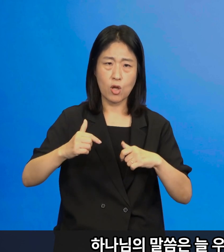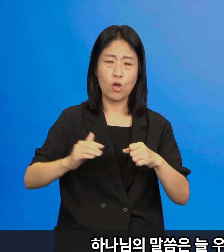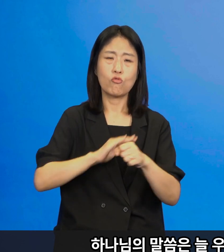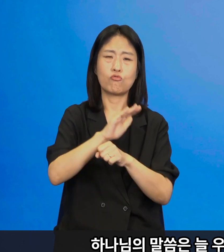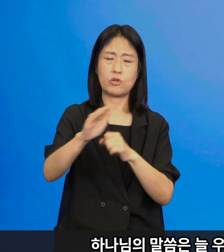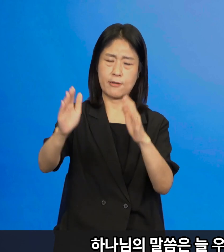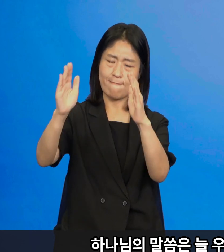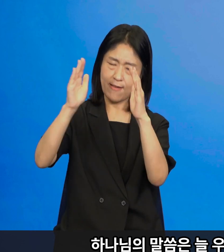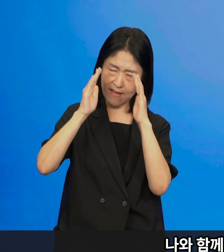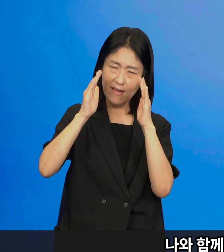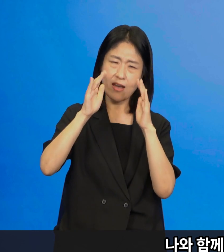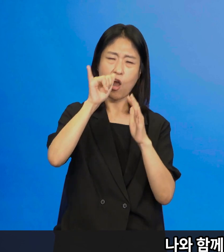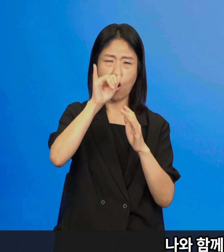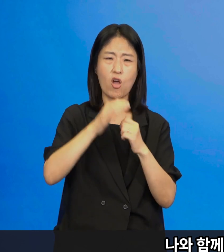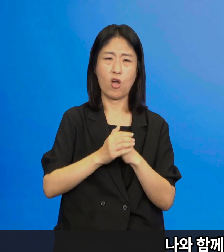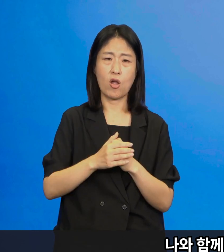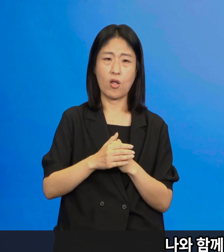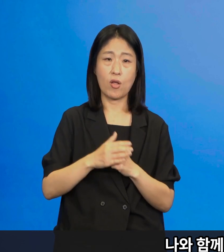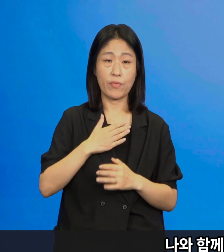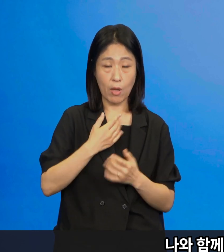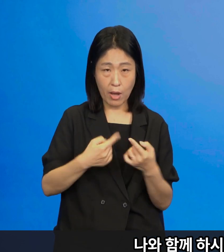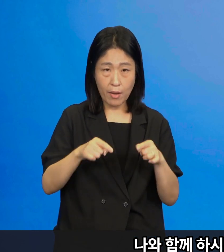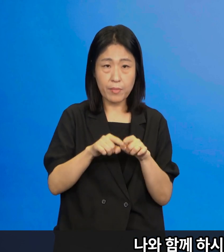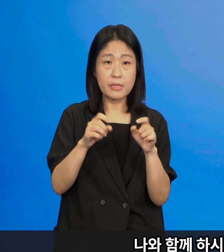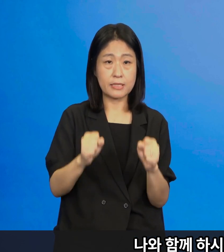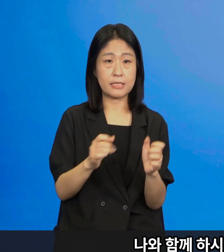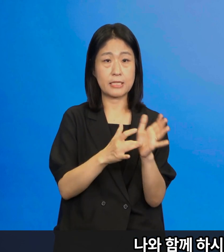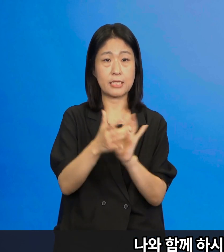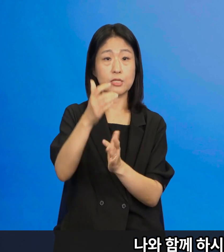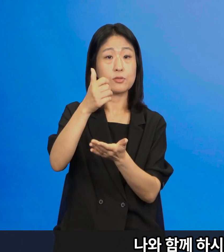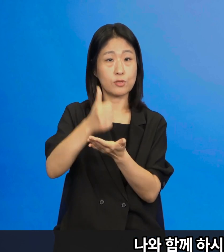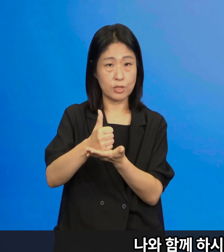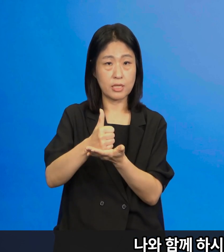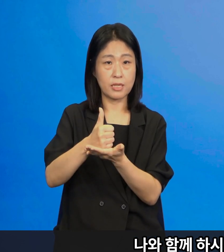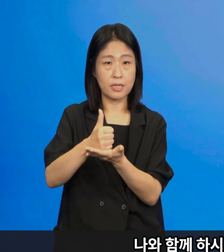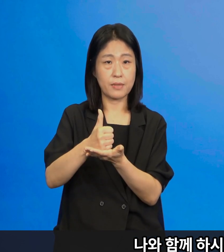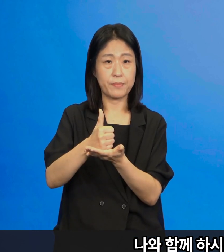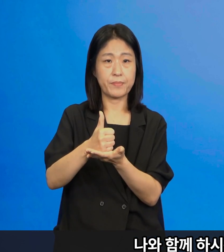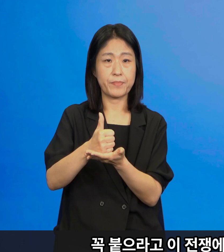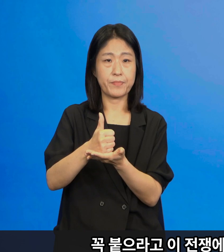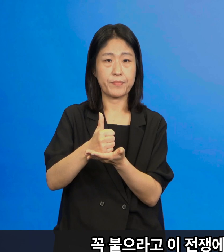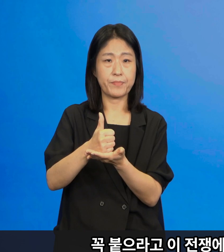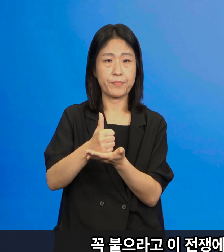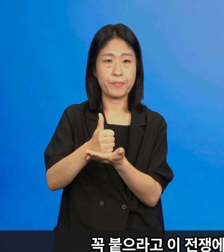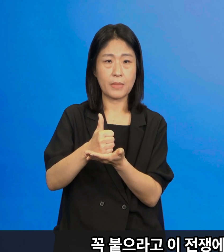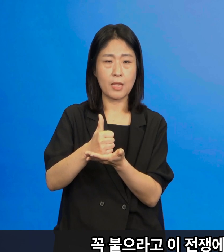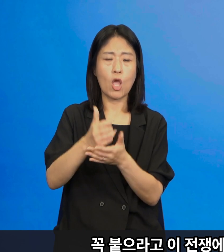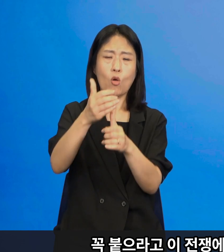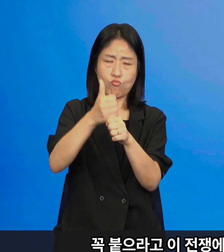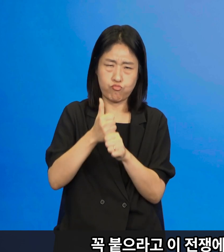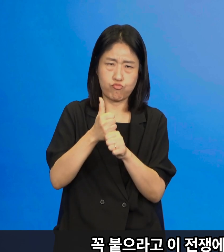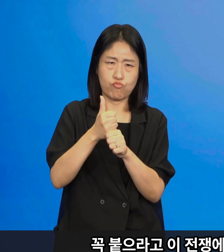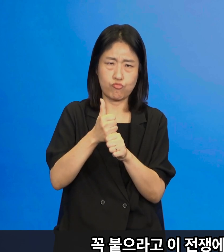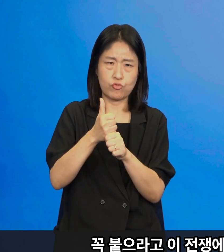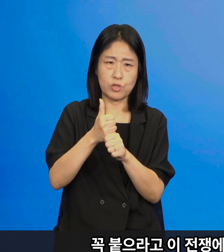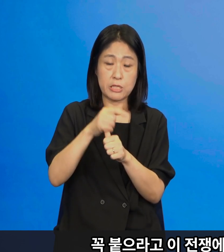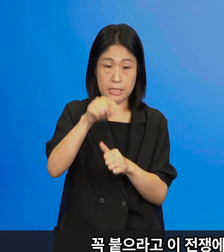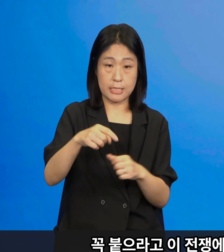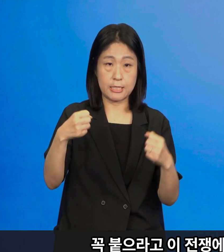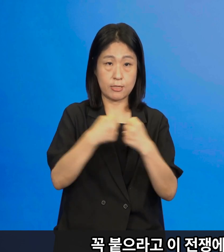것입니다. 나와 함께 하시는 예수님, 나와 함께 하시는 그 주님을 여러분 꼭 붙드시고 이